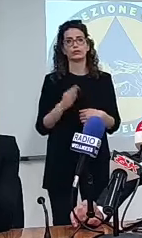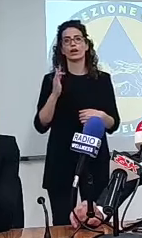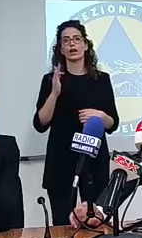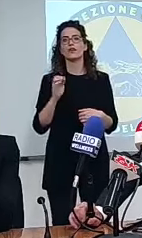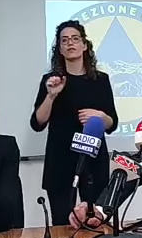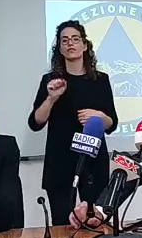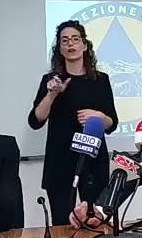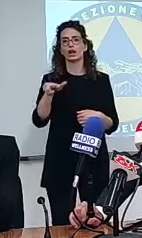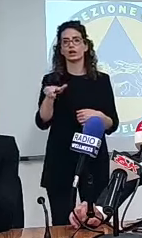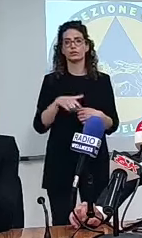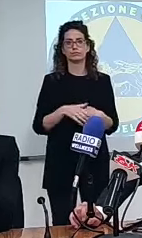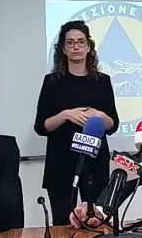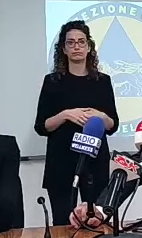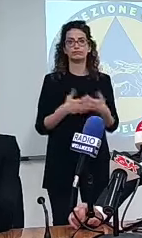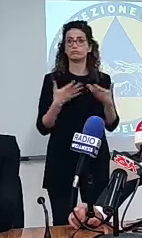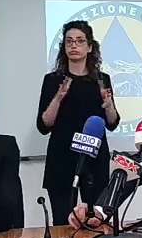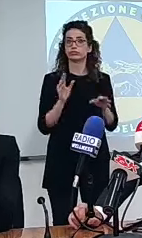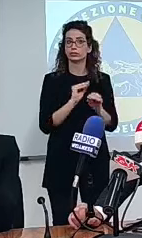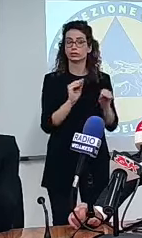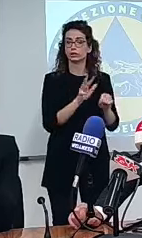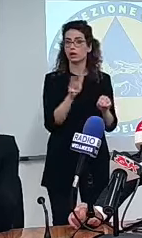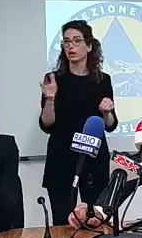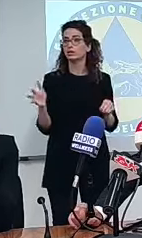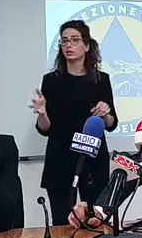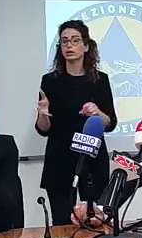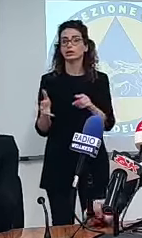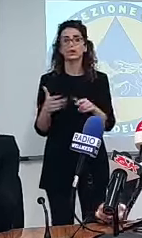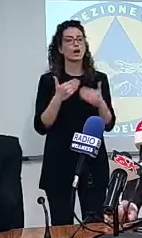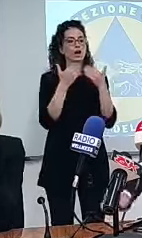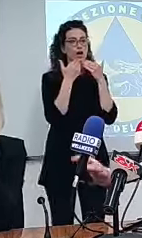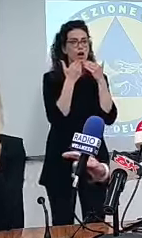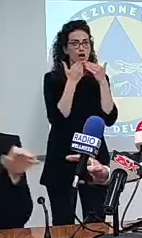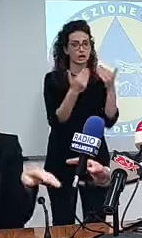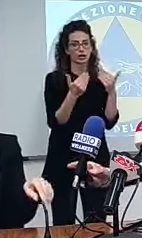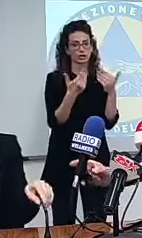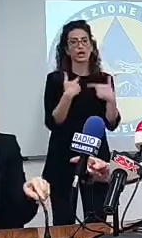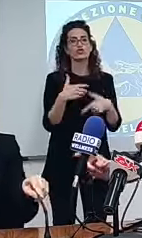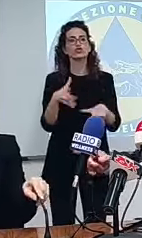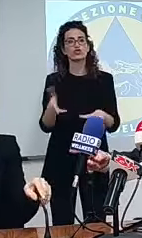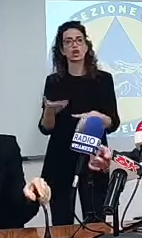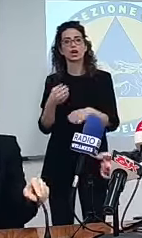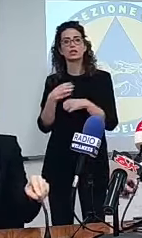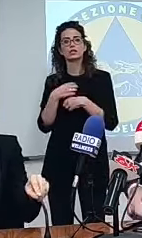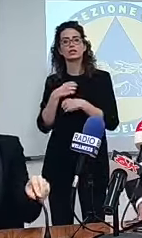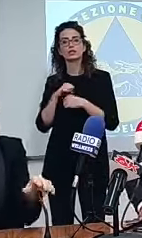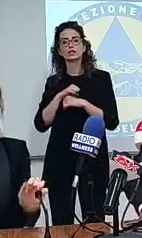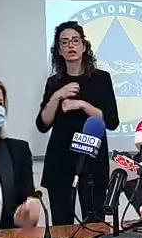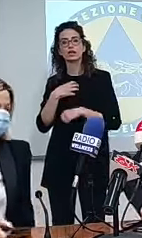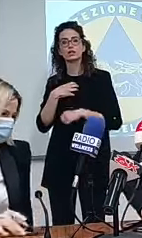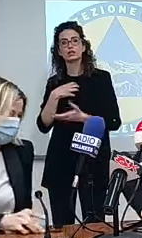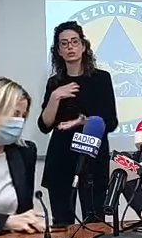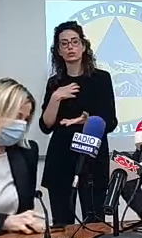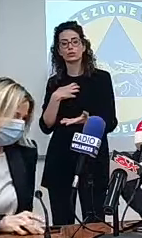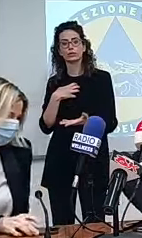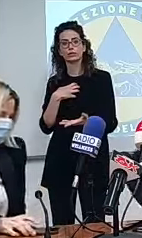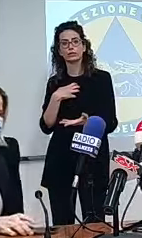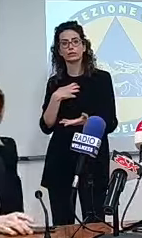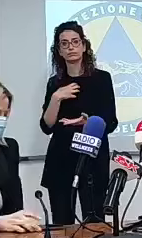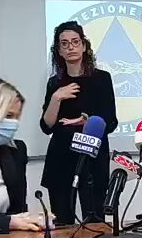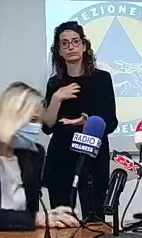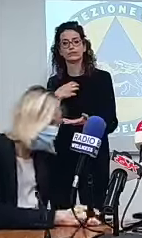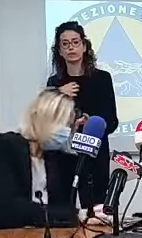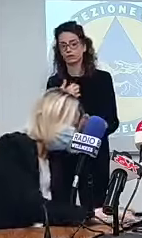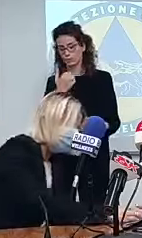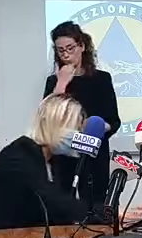FAQ. Boh, altre domande? Grazie. C'è l'assessore, vi dice due robe sul... sul tema della...